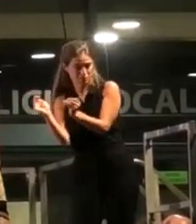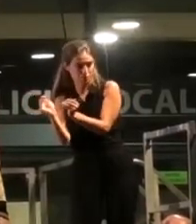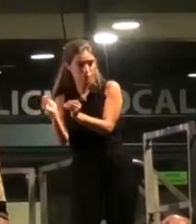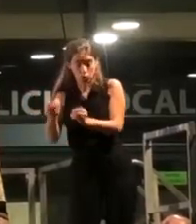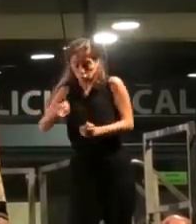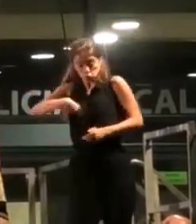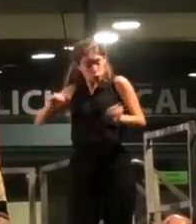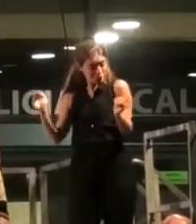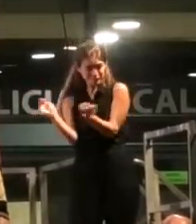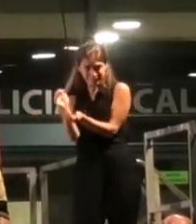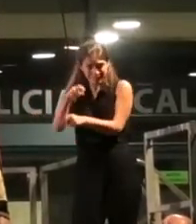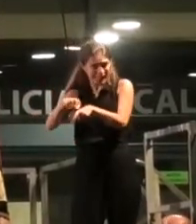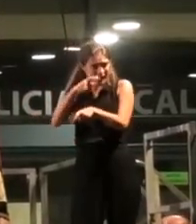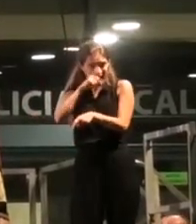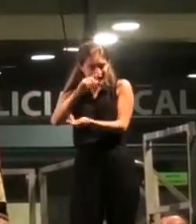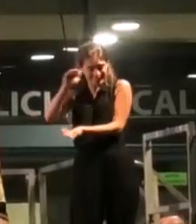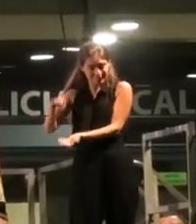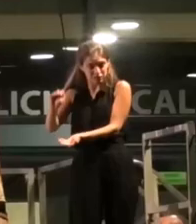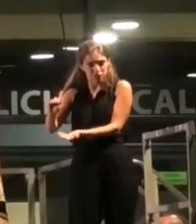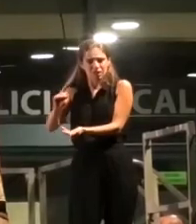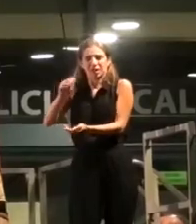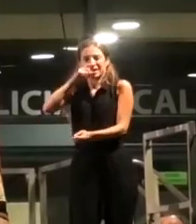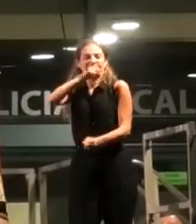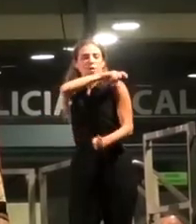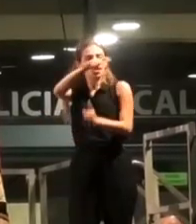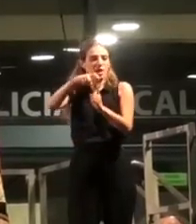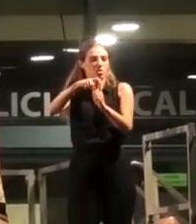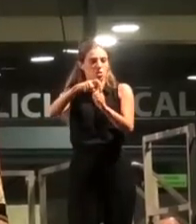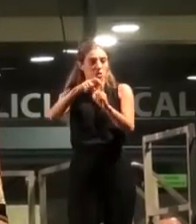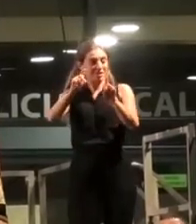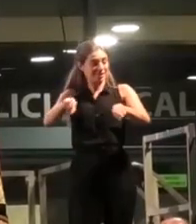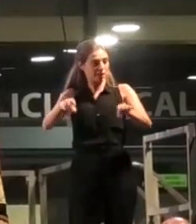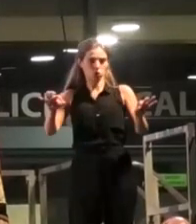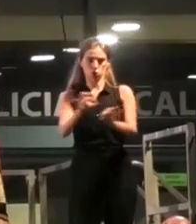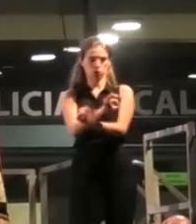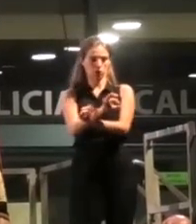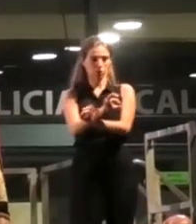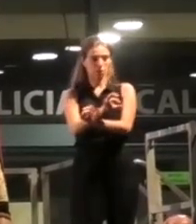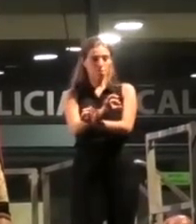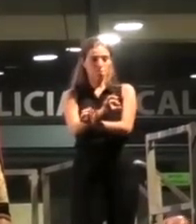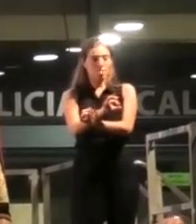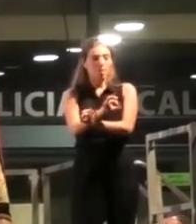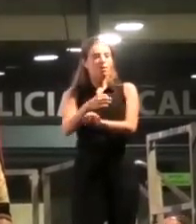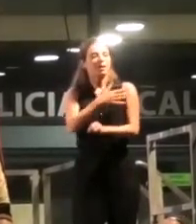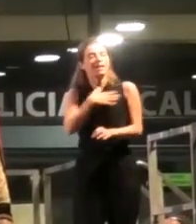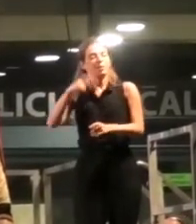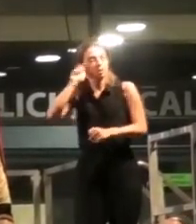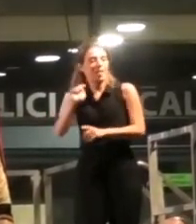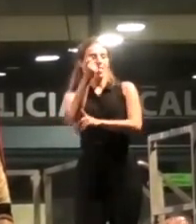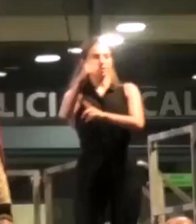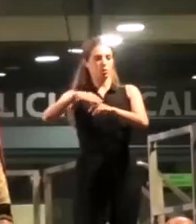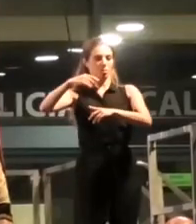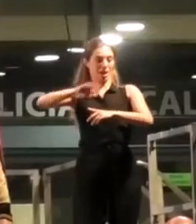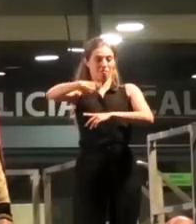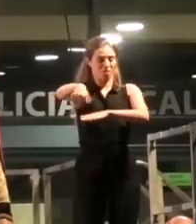músics més petits de la colla i no parem de fer assajos durant tot l'any. Perquè quan sortim a tocar, ningú ens guanyi en intensitat i